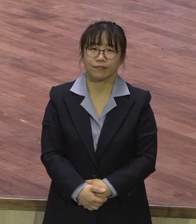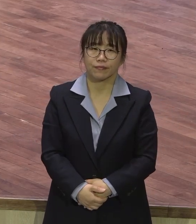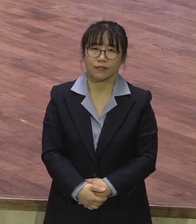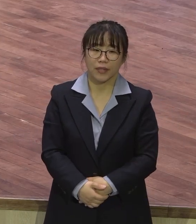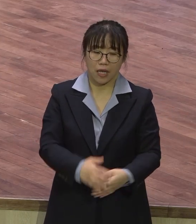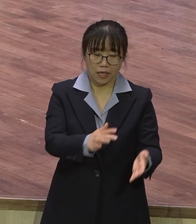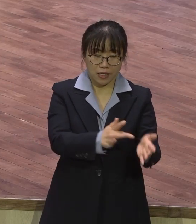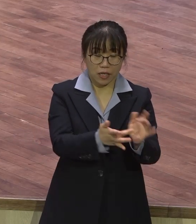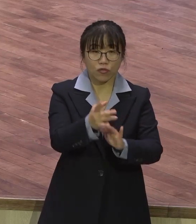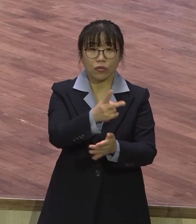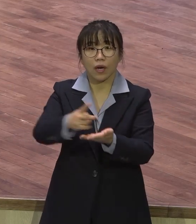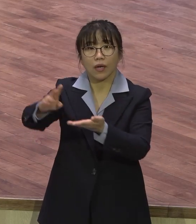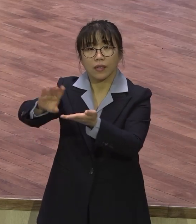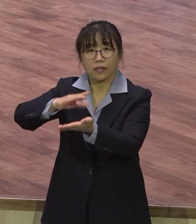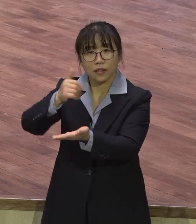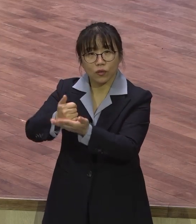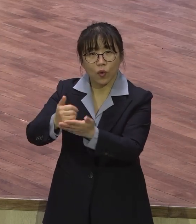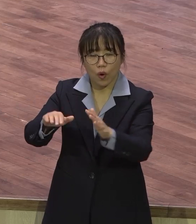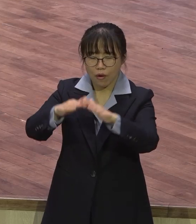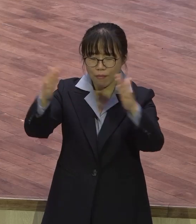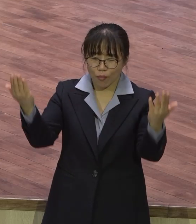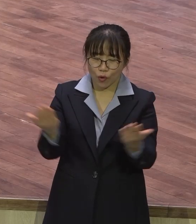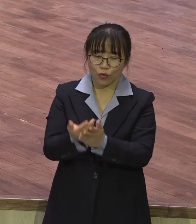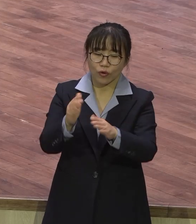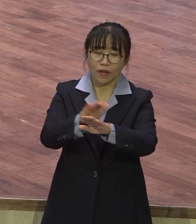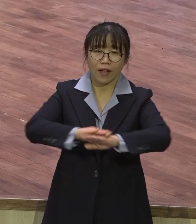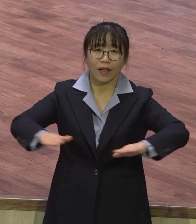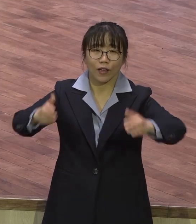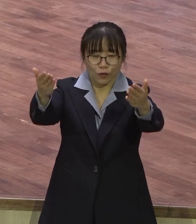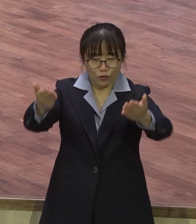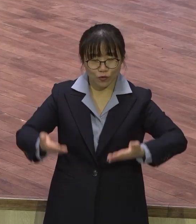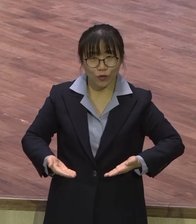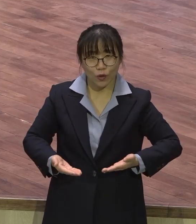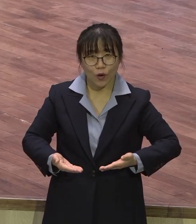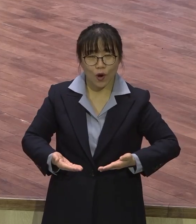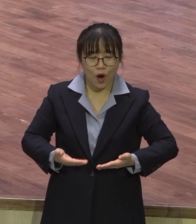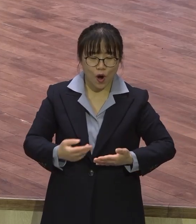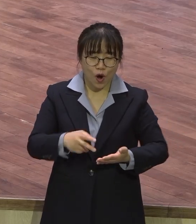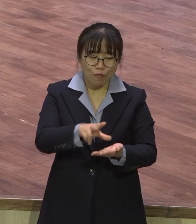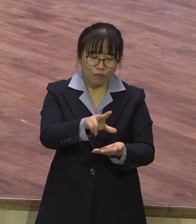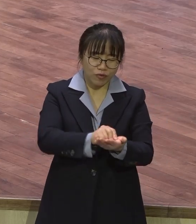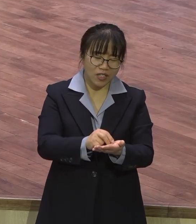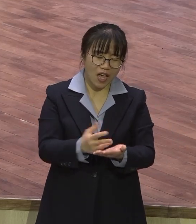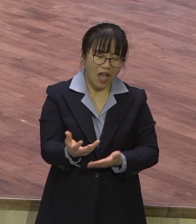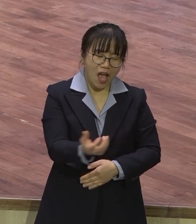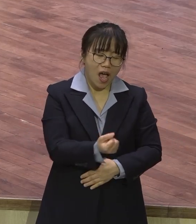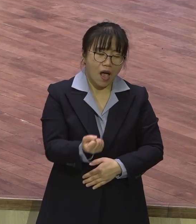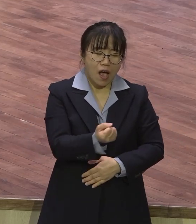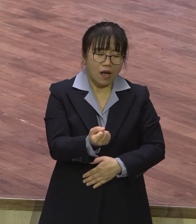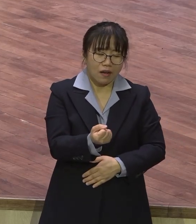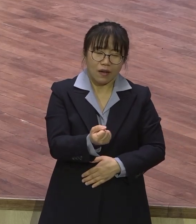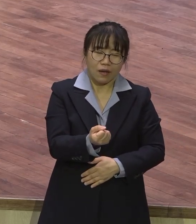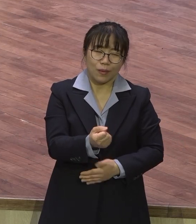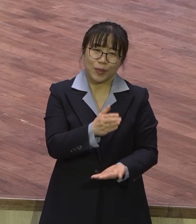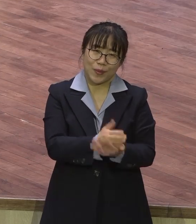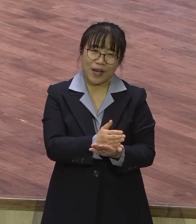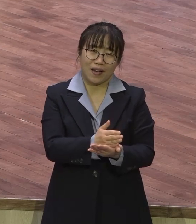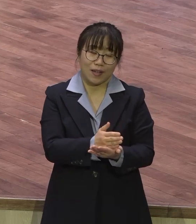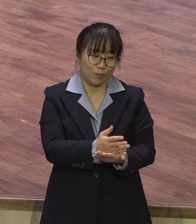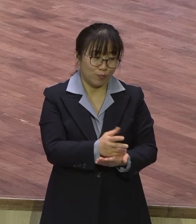예수가 글씨로 다 해결해 주셨는데 문제 잡고 고민을 물론 기도 제목은 됐지요